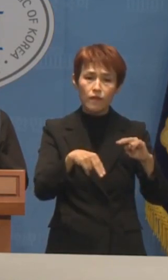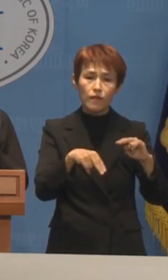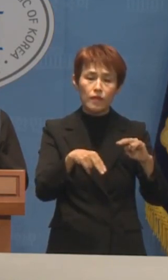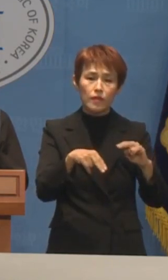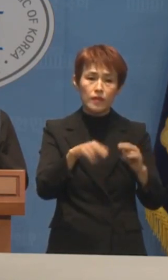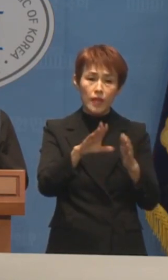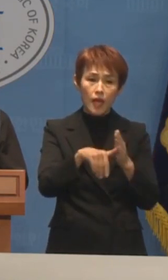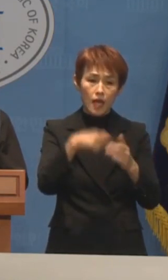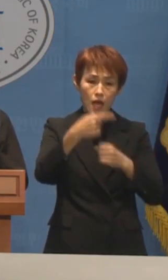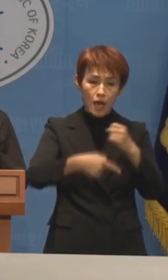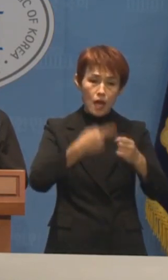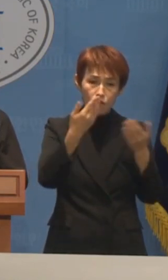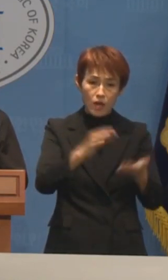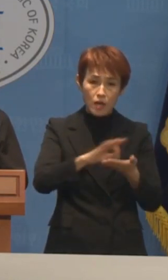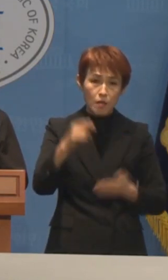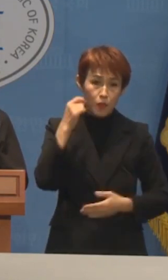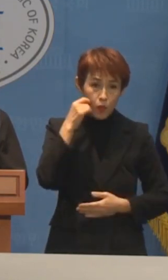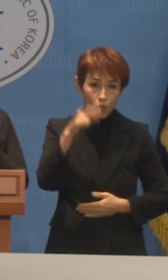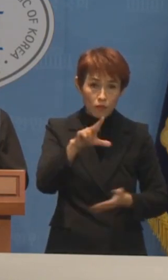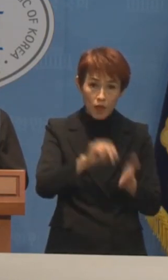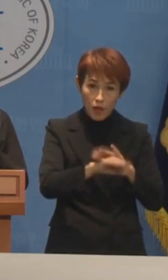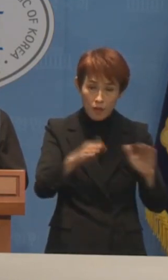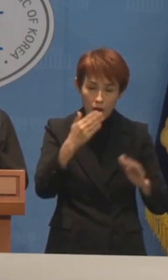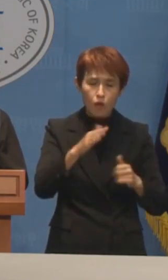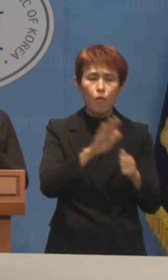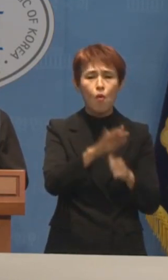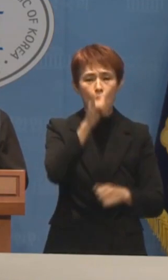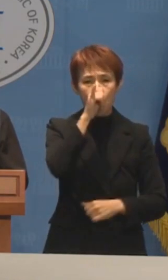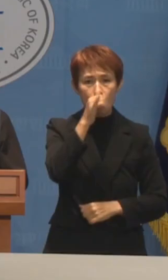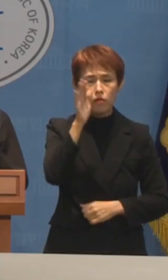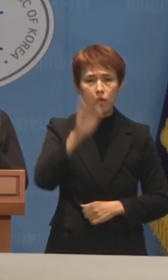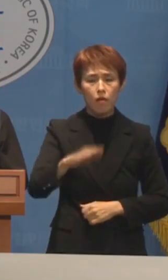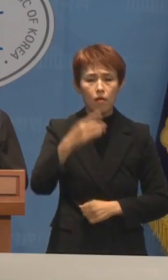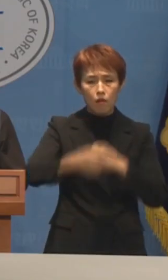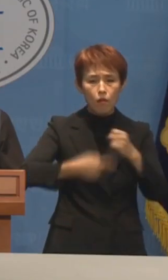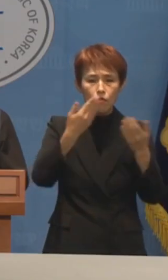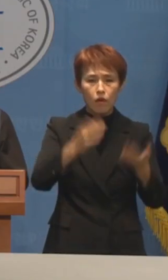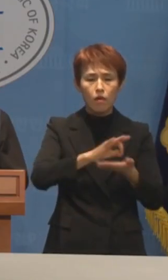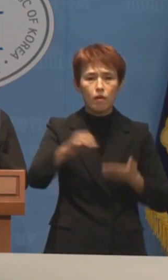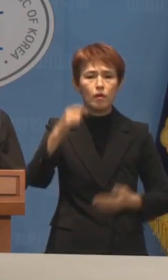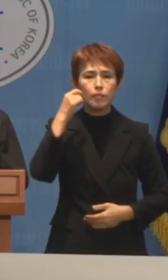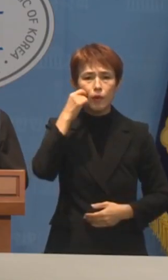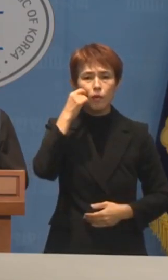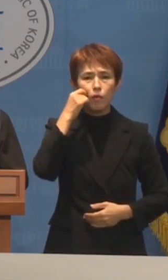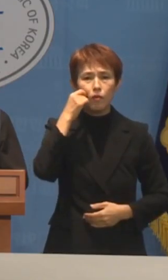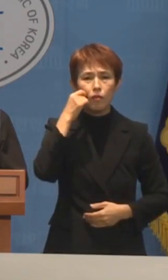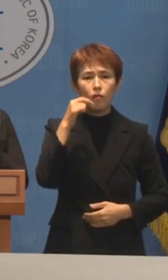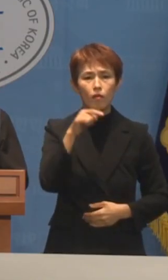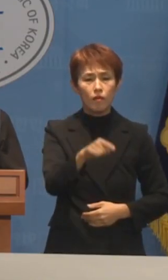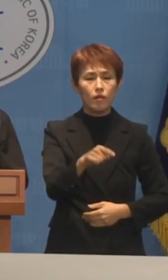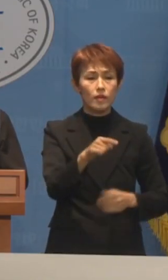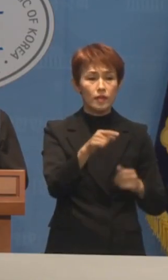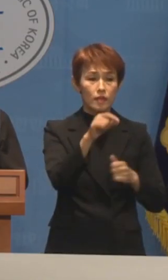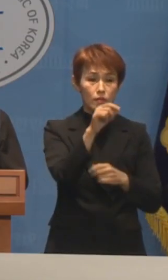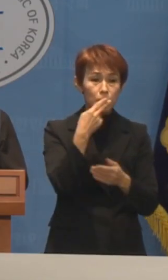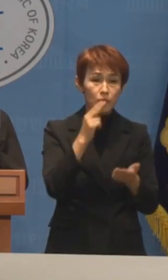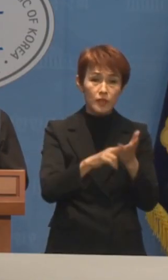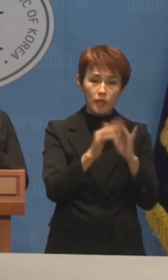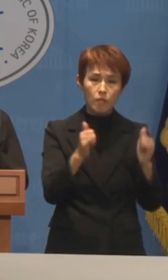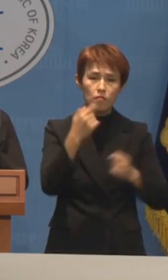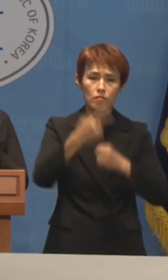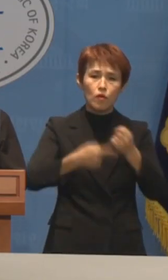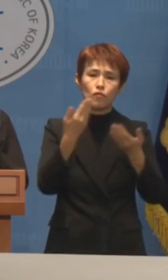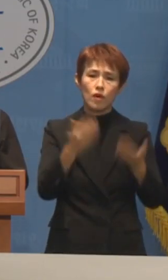점은 분명합니다. 하지만 평소 연가를 사용하지 못해 쌓여가는 집배원들에게는 연가를 사용할 수 있게